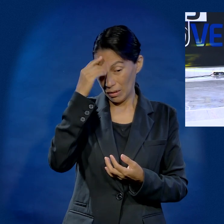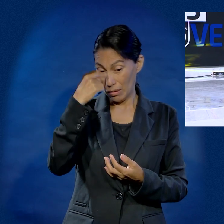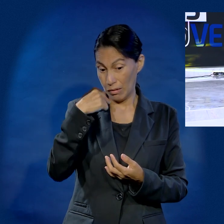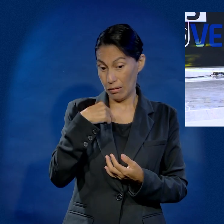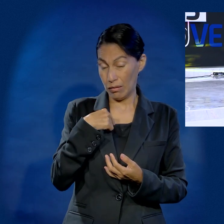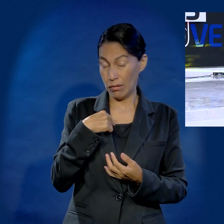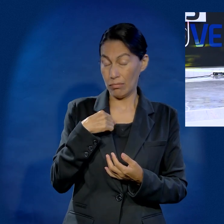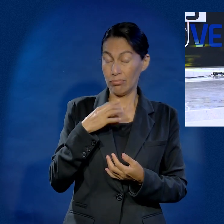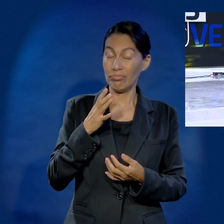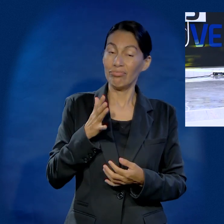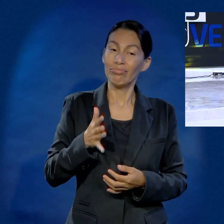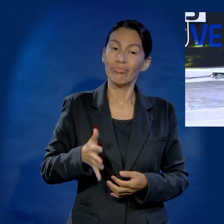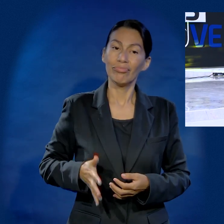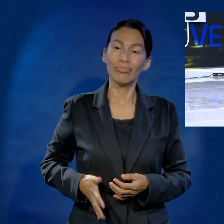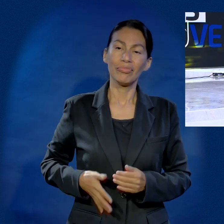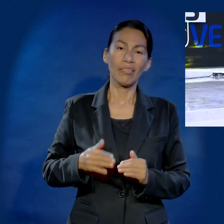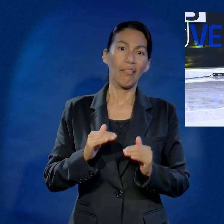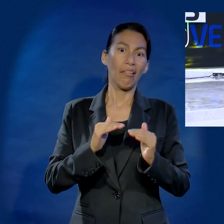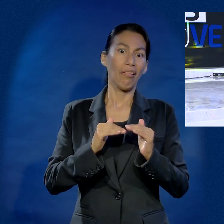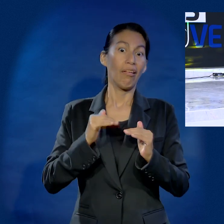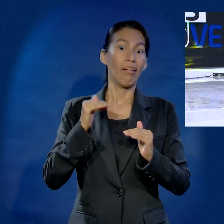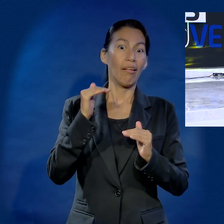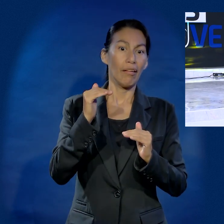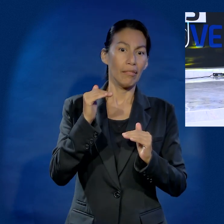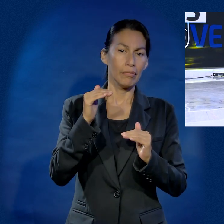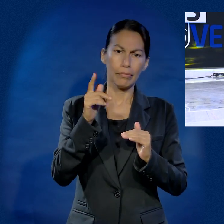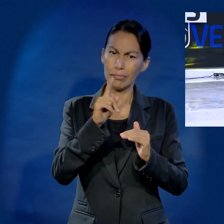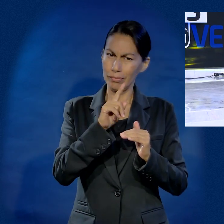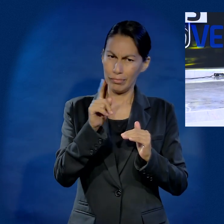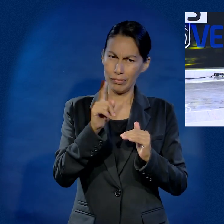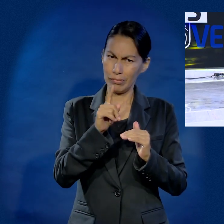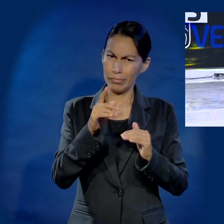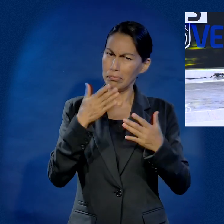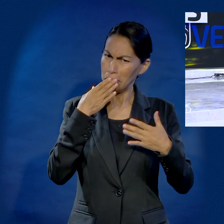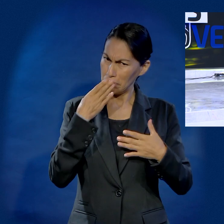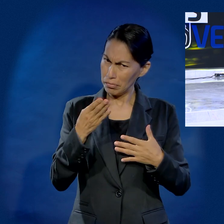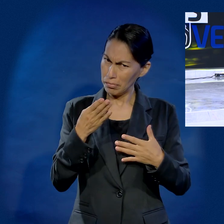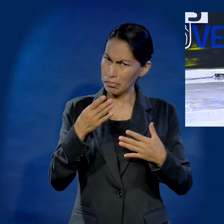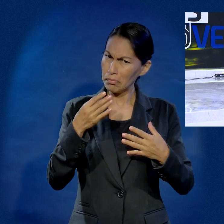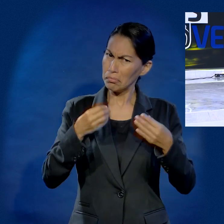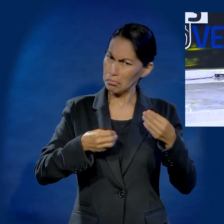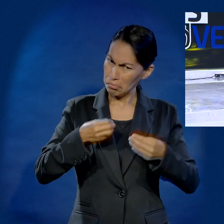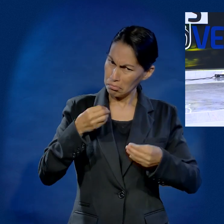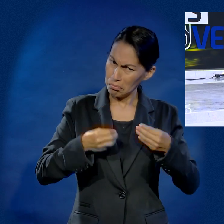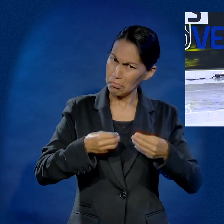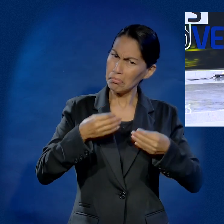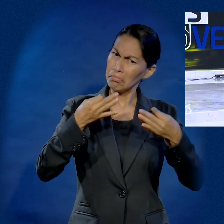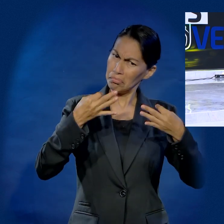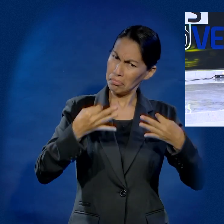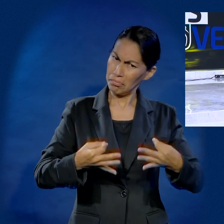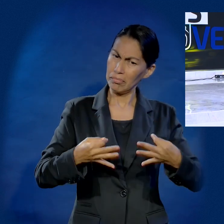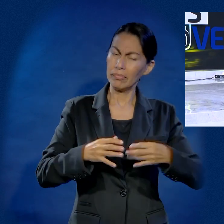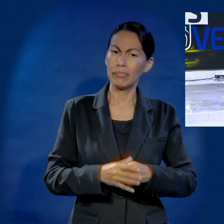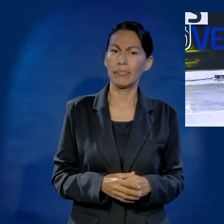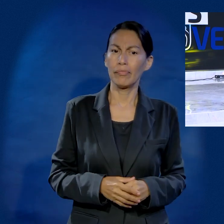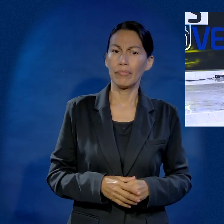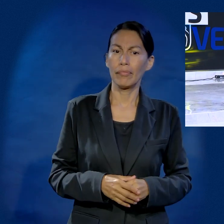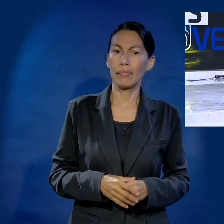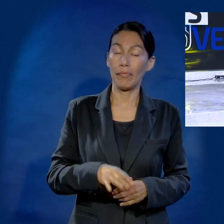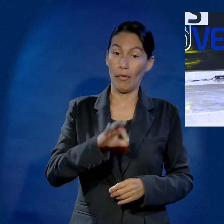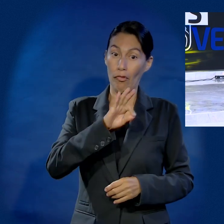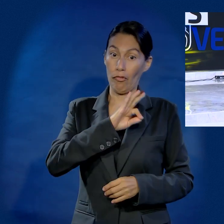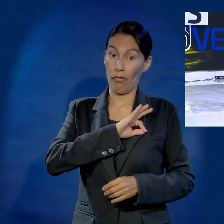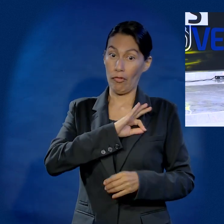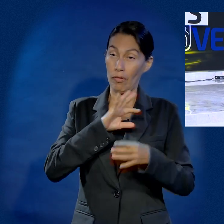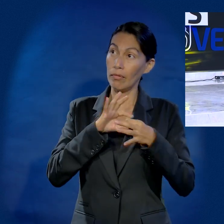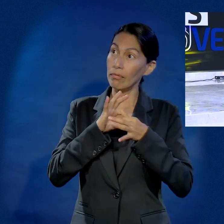que no piense de sí mismo más de lo que debe pensar, sino que piense con buen juicio. ¿Se acuerdan que vimos de eso? Según